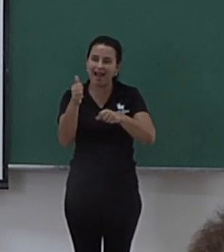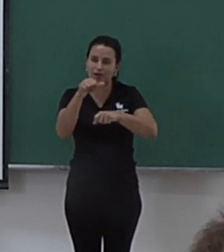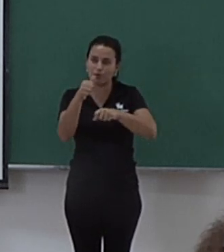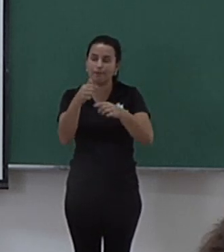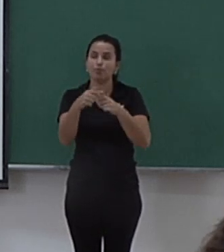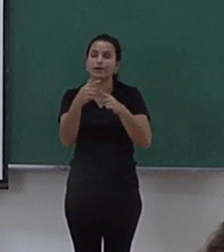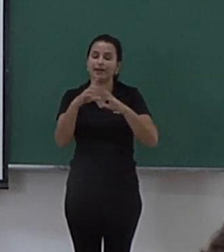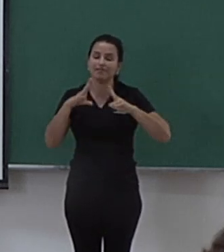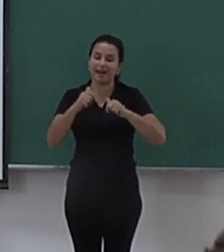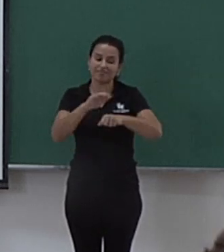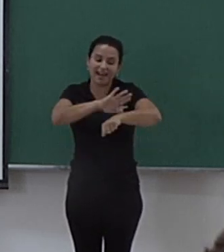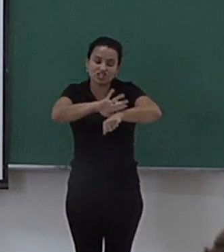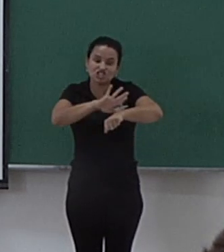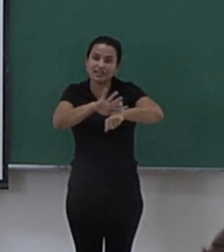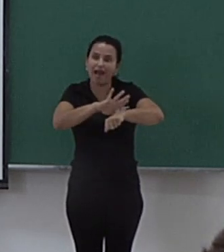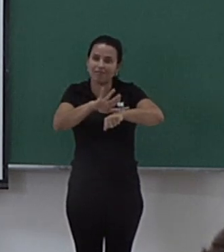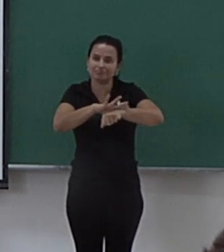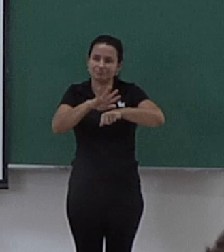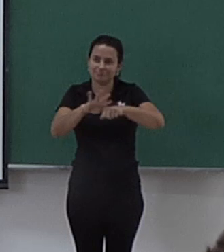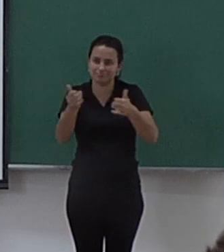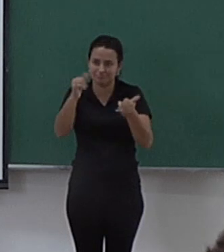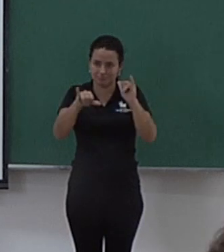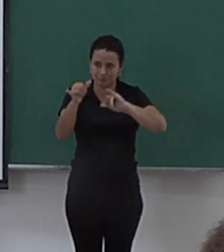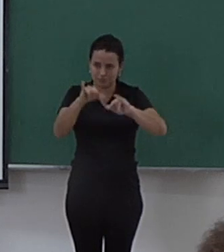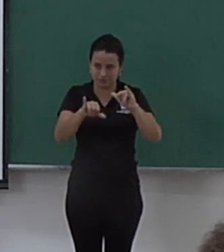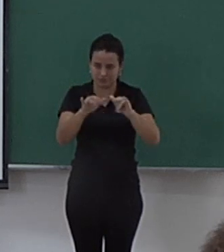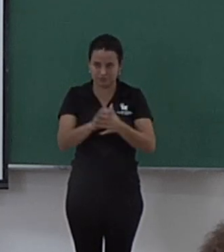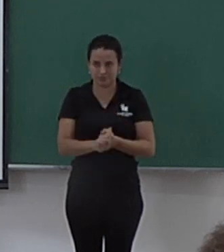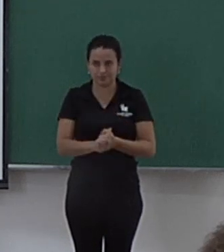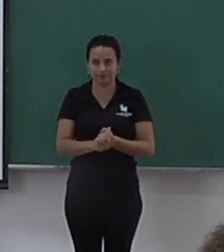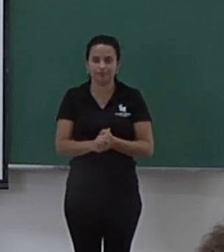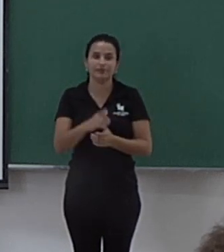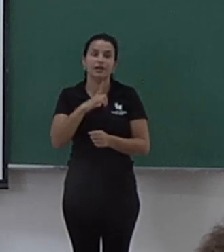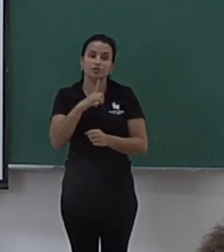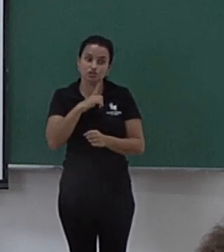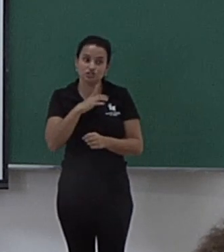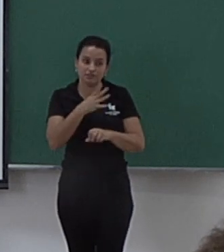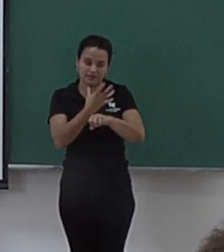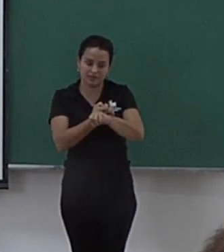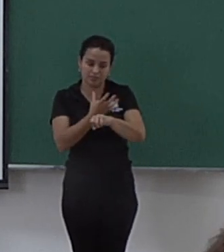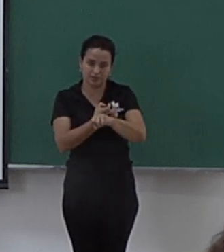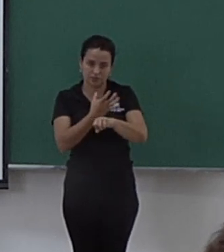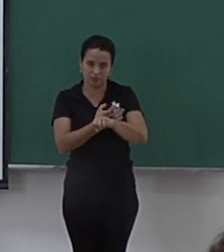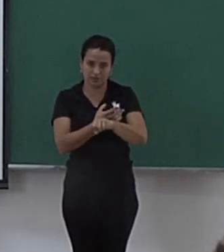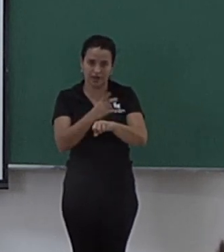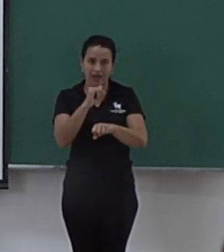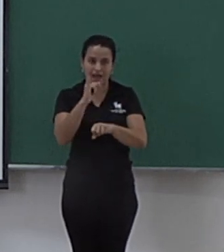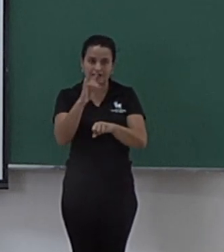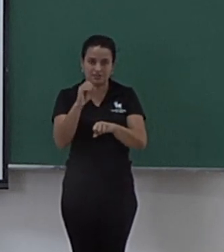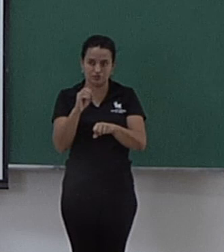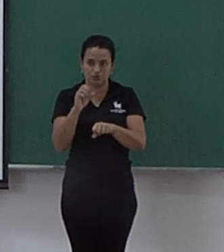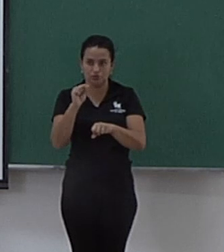aí nessa ela vai fazer a conversão de uma substância para outra. Né? Por exemplo, eu tive uma queimadura com ácido sulfúrico concentrado,